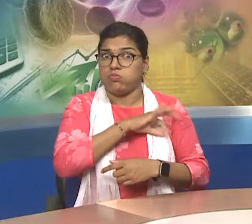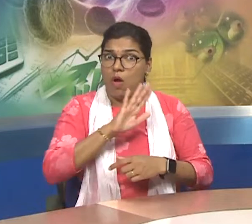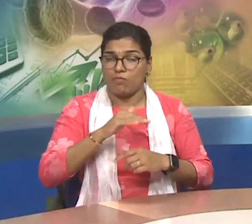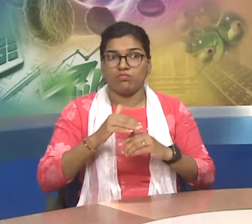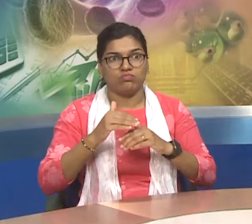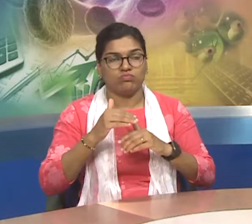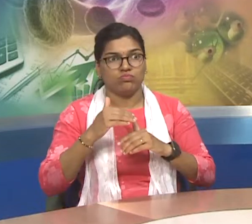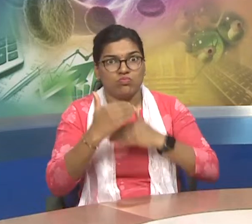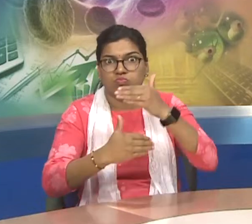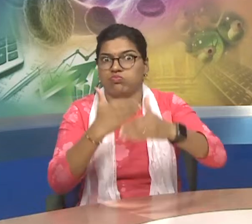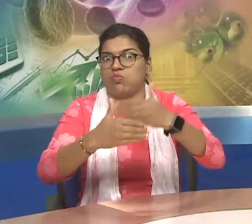advantage,